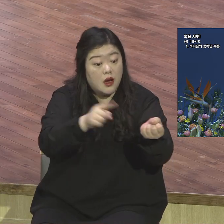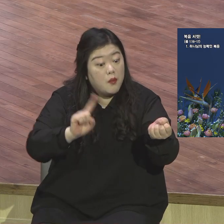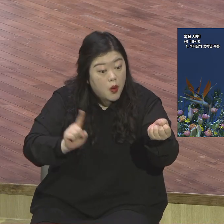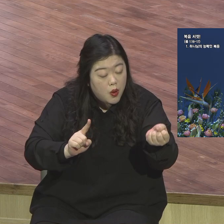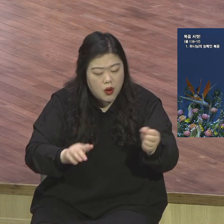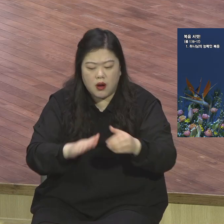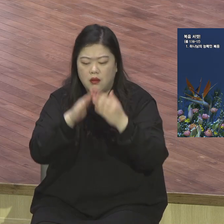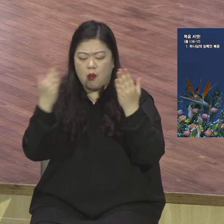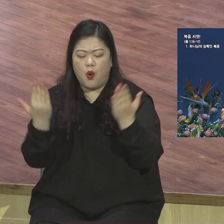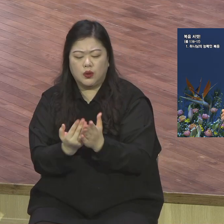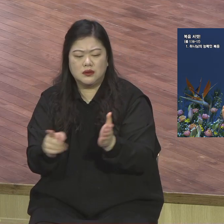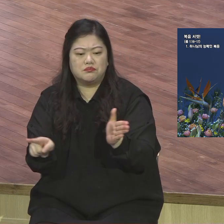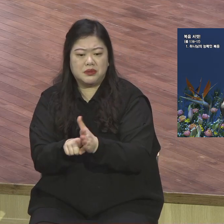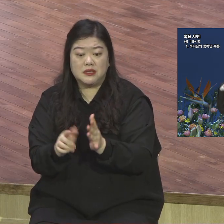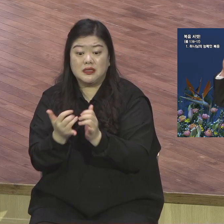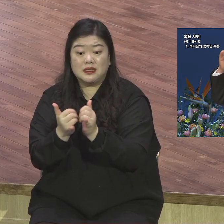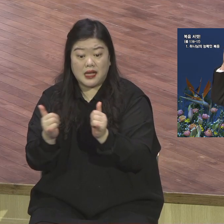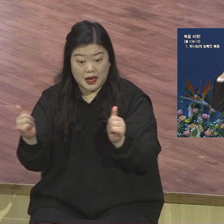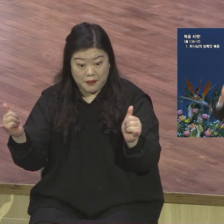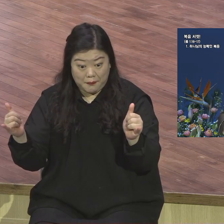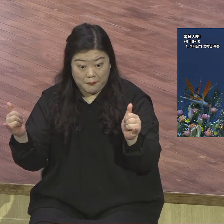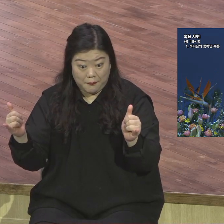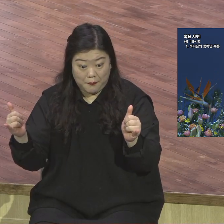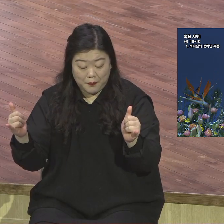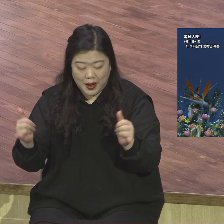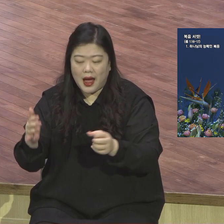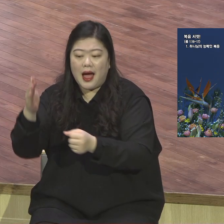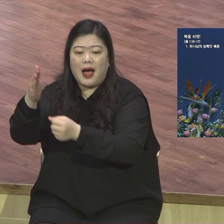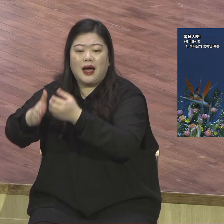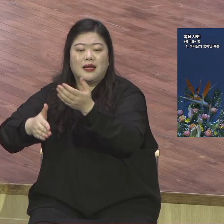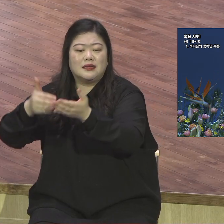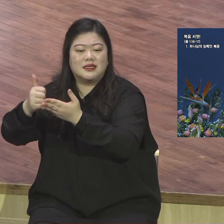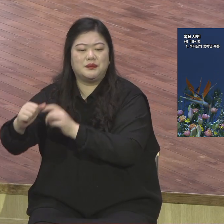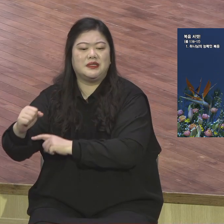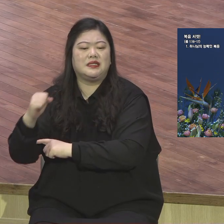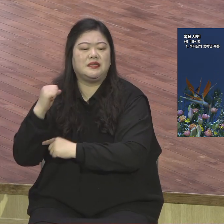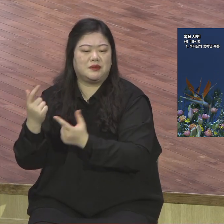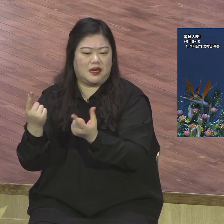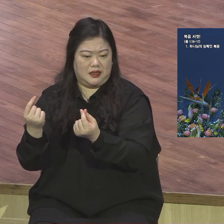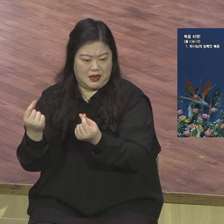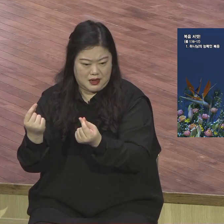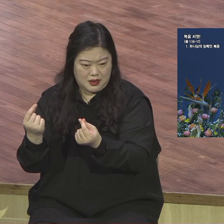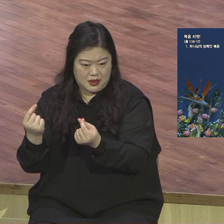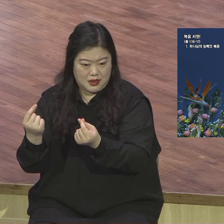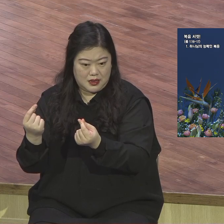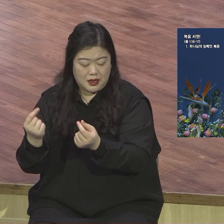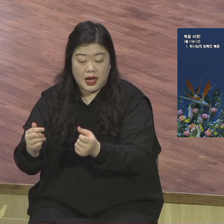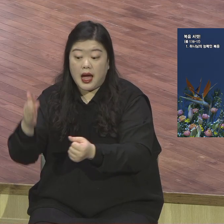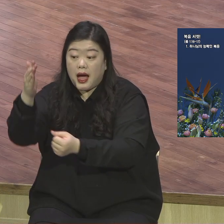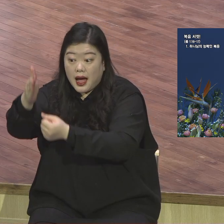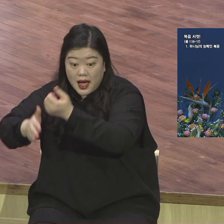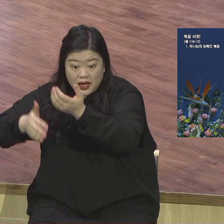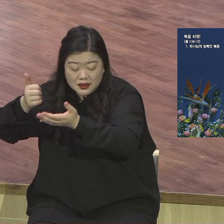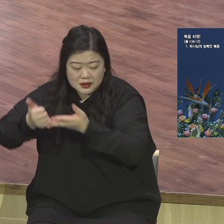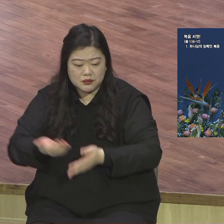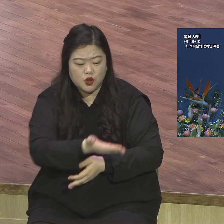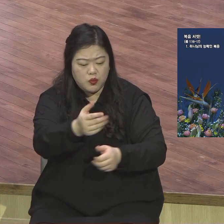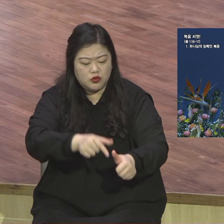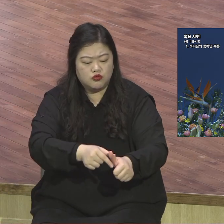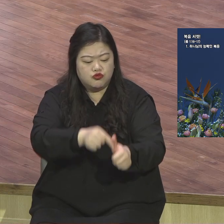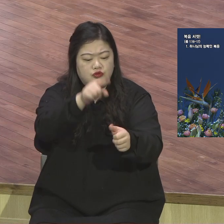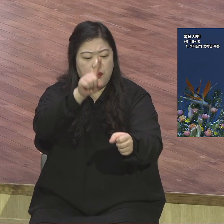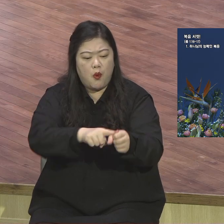자에게 구원을 주시는 하나님의 능력이다. 복음은 하나님의 능력이라. 이